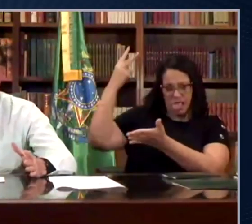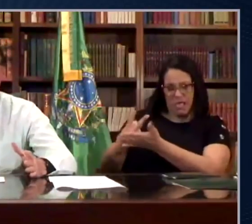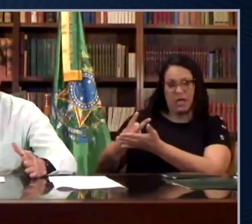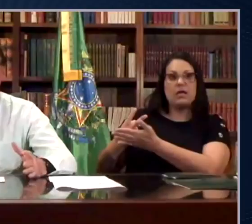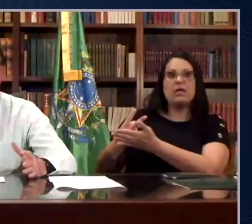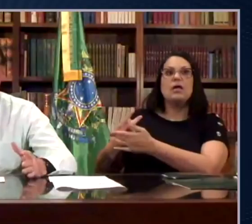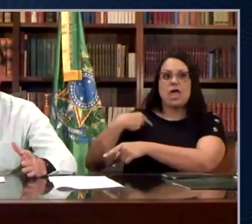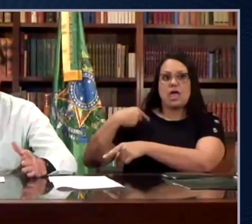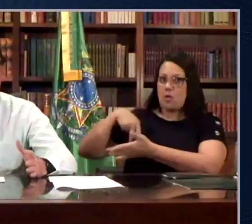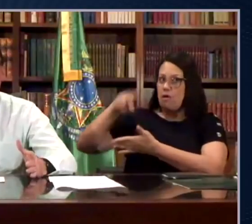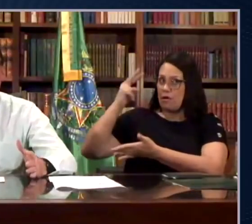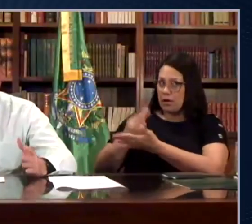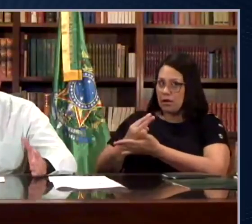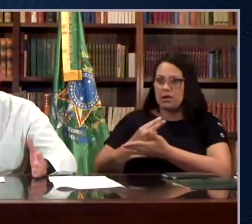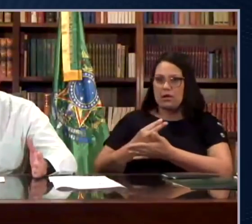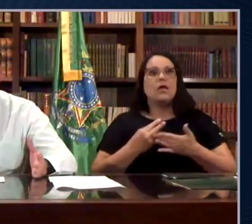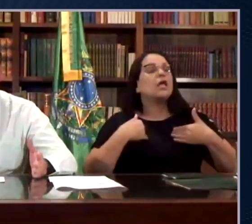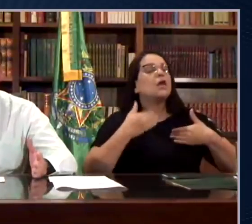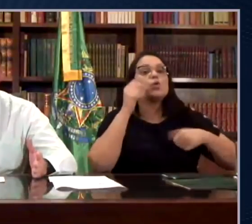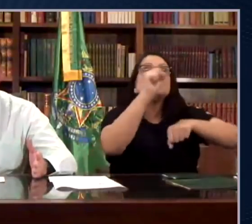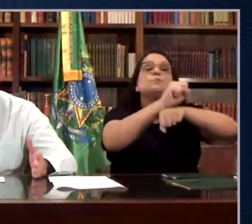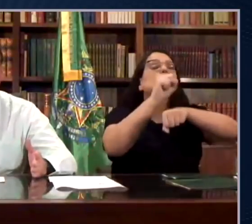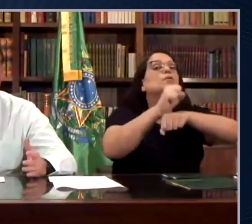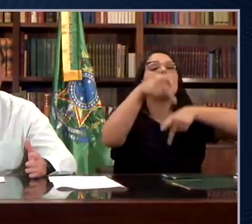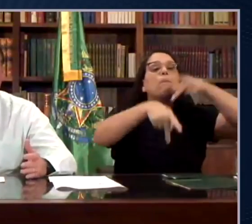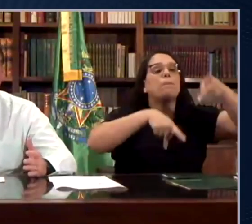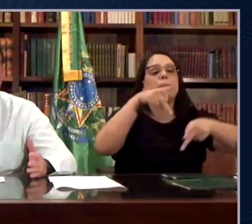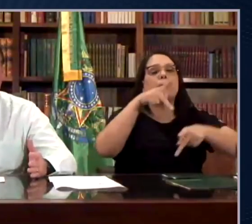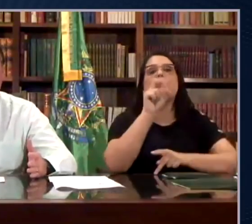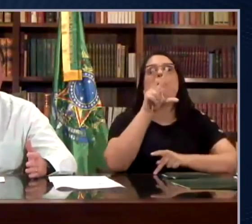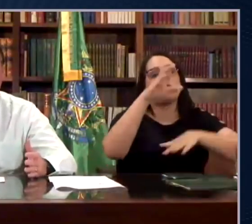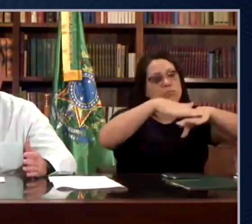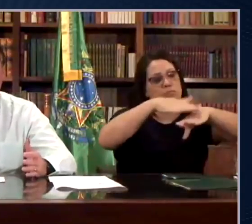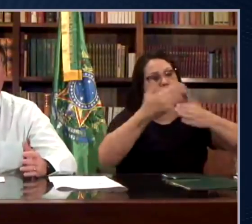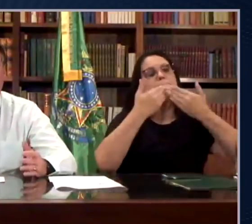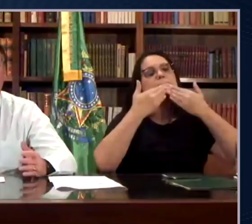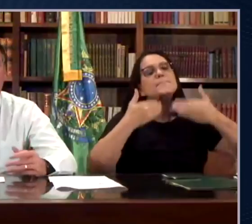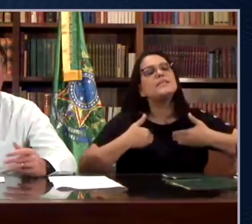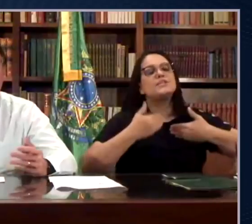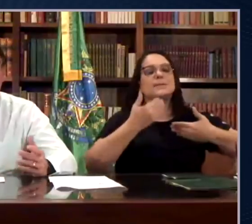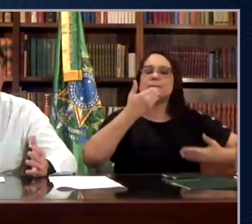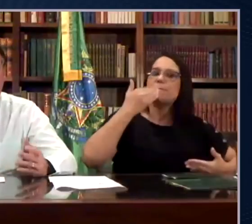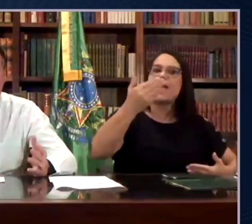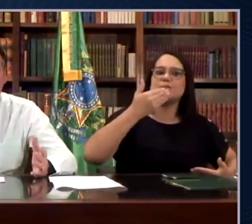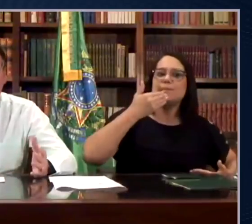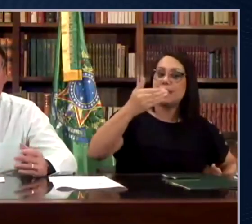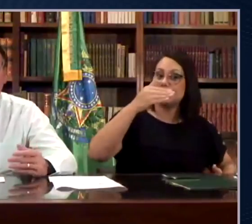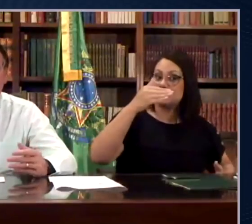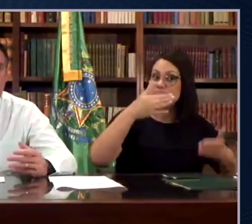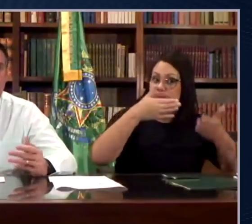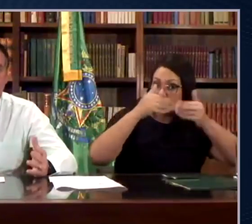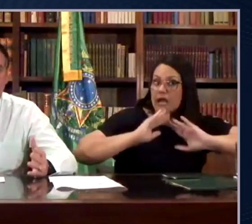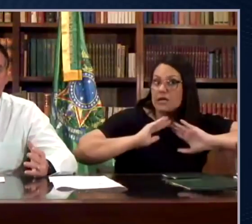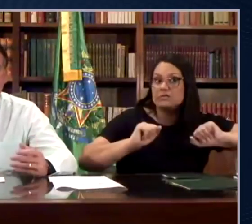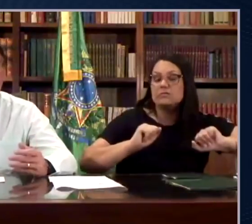estou esperando o povo pedir mais, tá? Porque o que eu tenho de base de apoio são alguns parlamentares, tudo